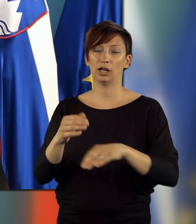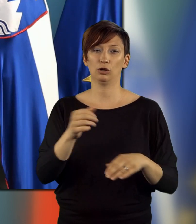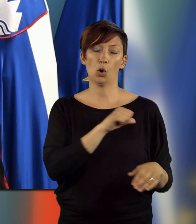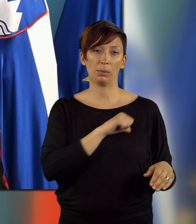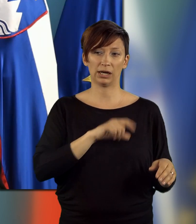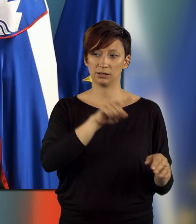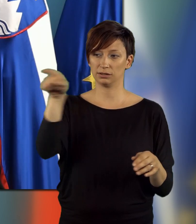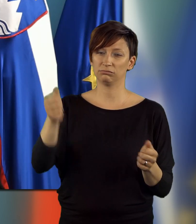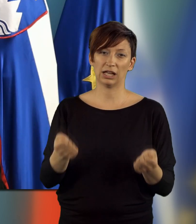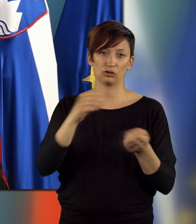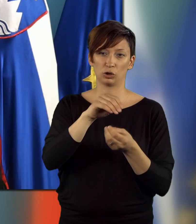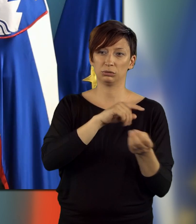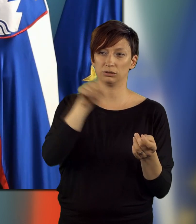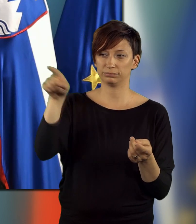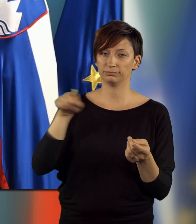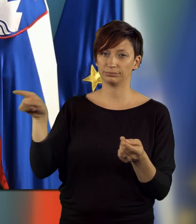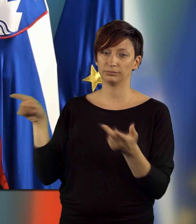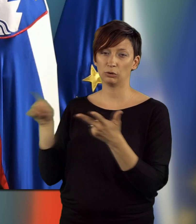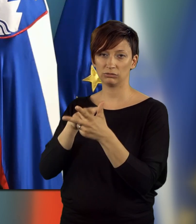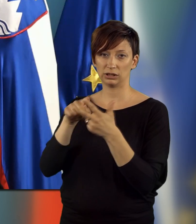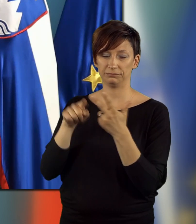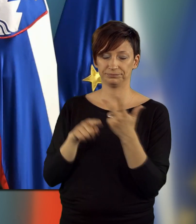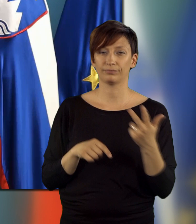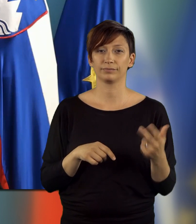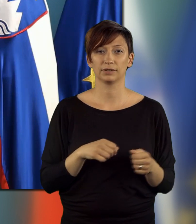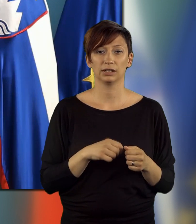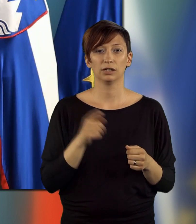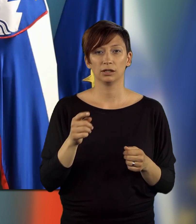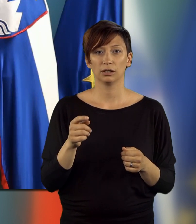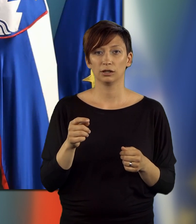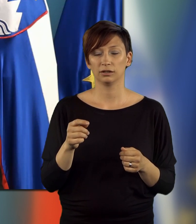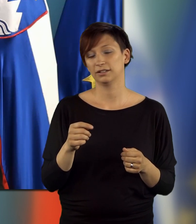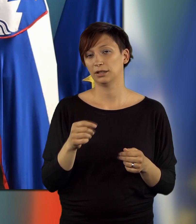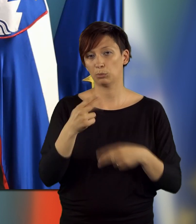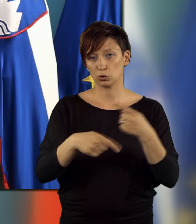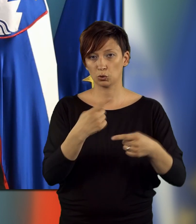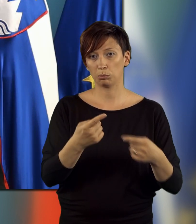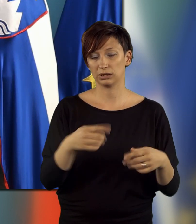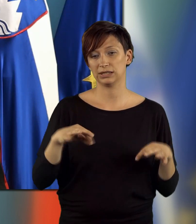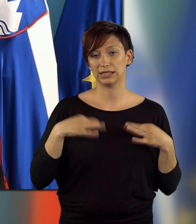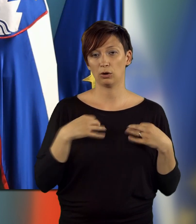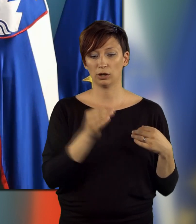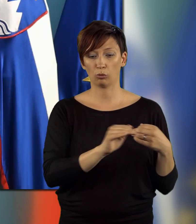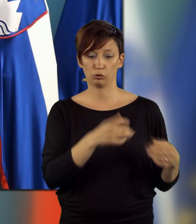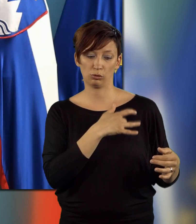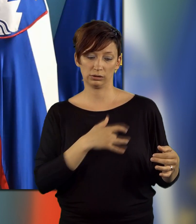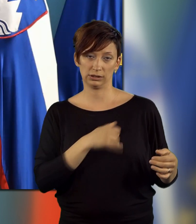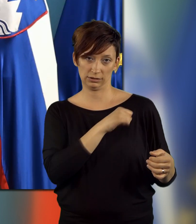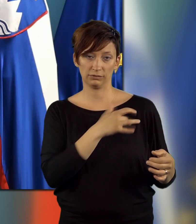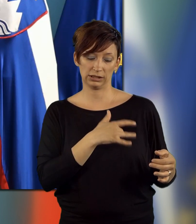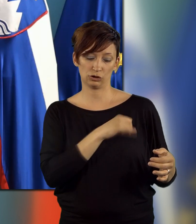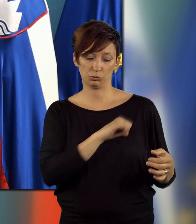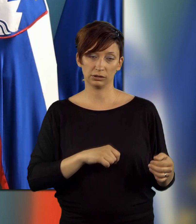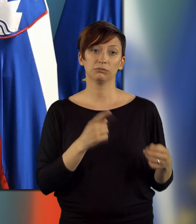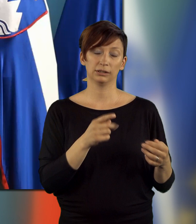In te postopki in ta način zdravljenja teh malih pacientov tako tečejo.